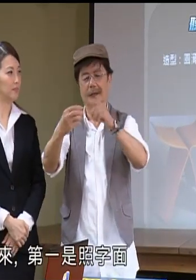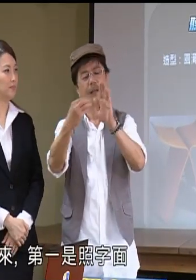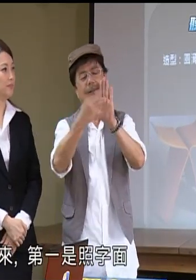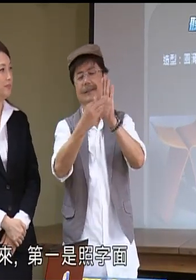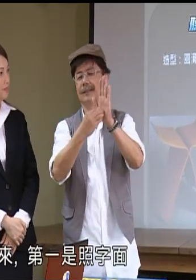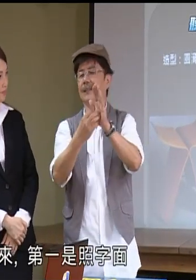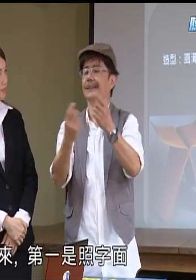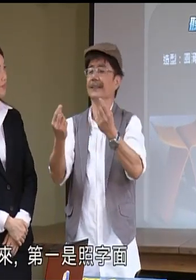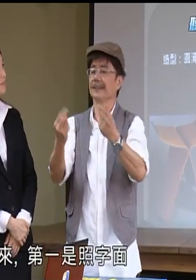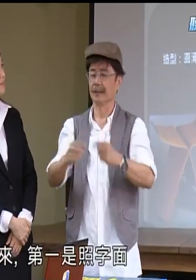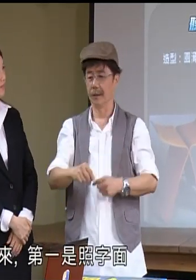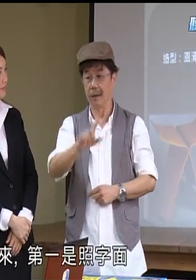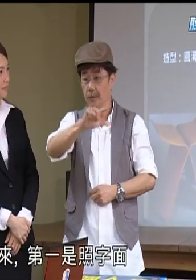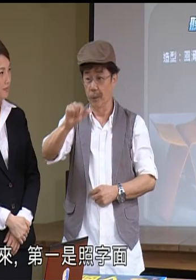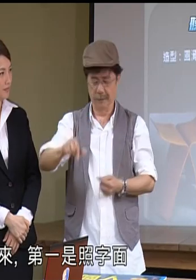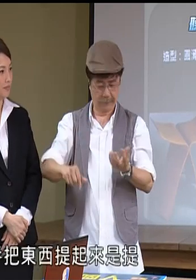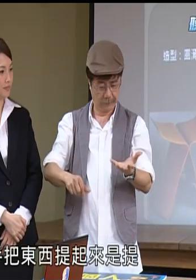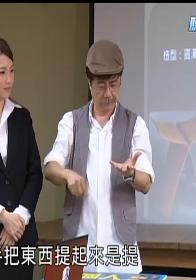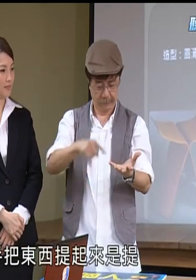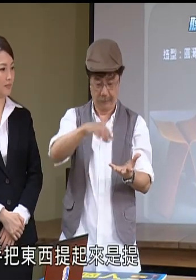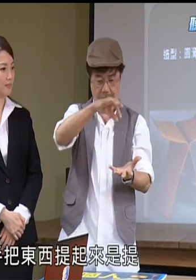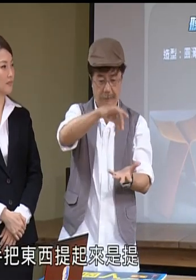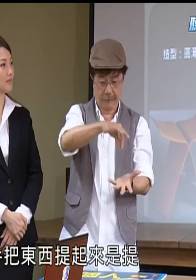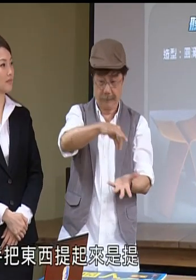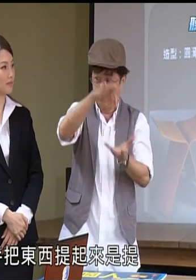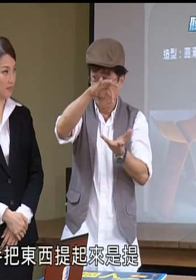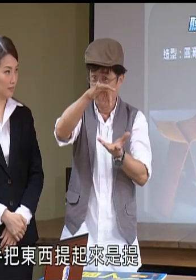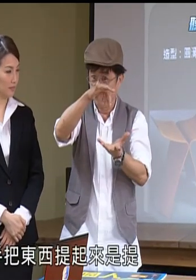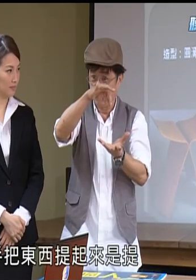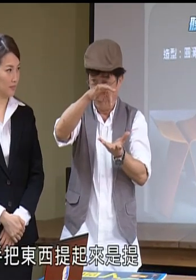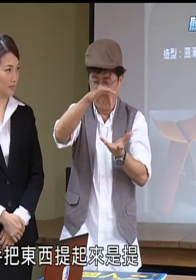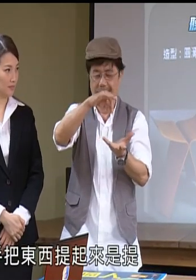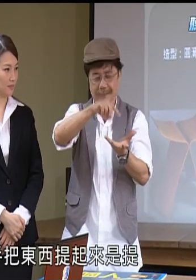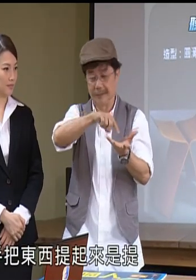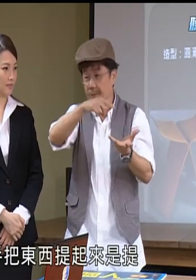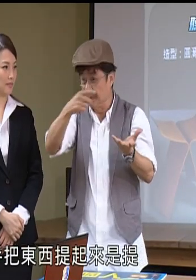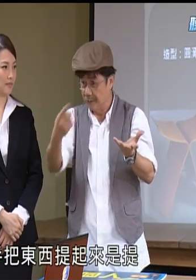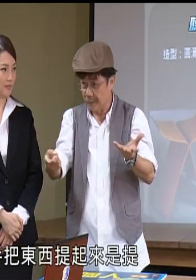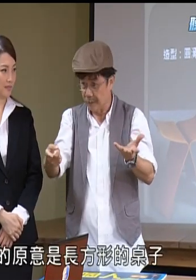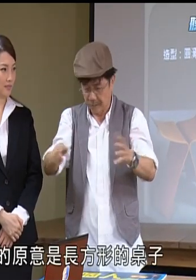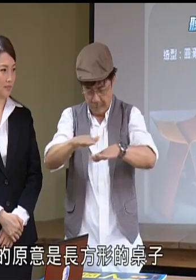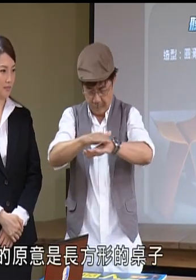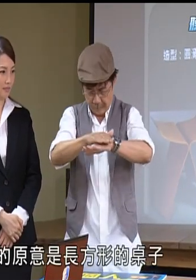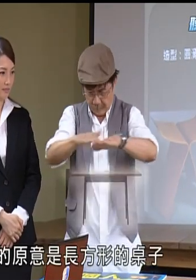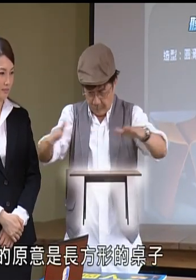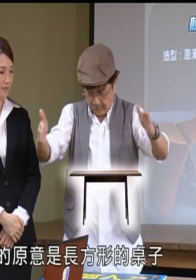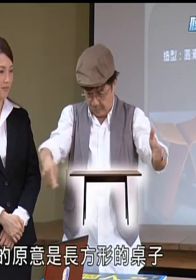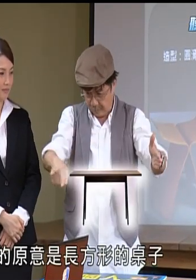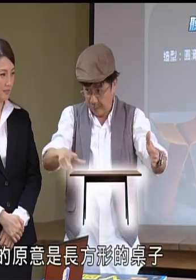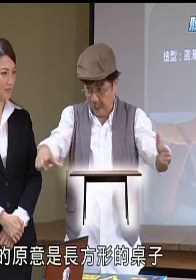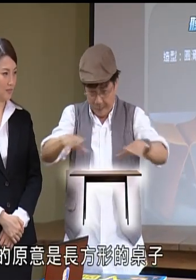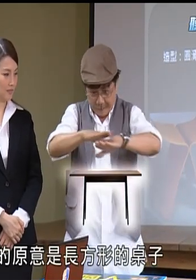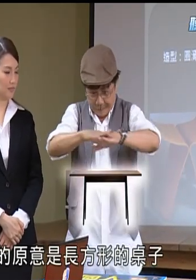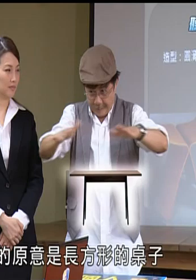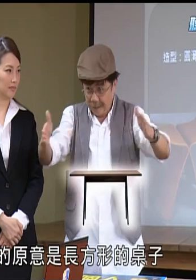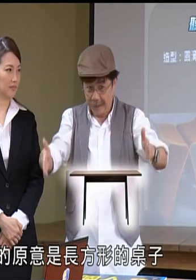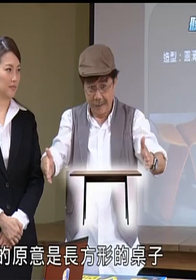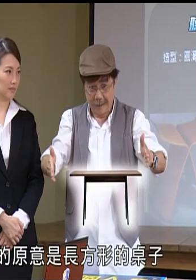一啊是照字面，手把东西提起来是提。案呢，它的原意是长方形的桌